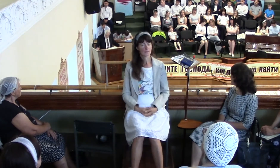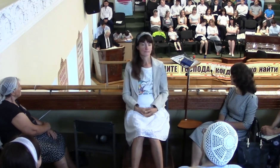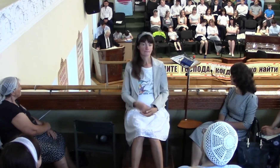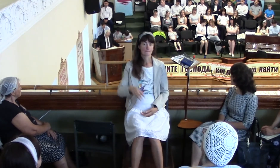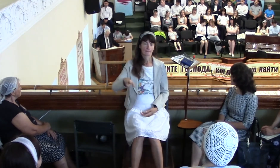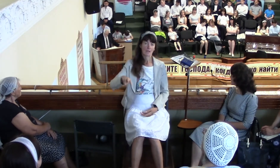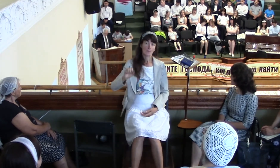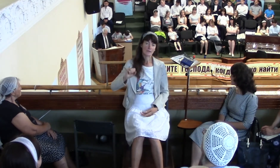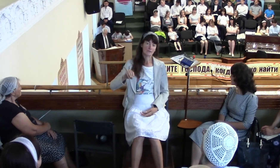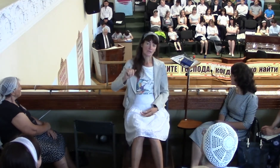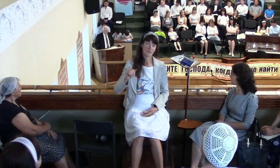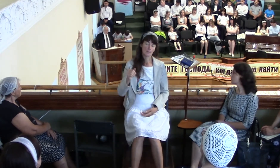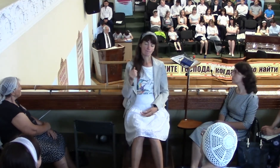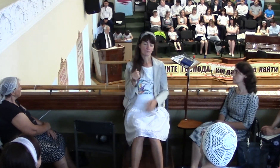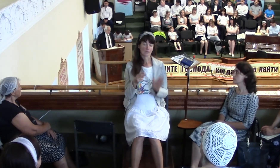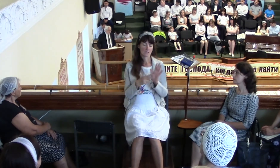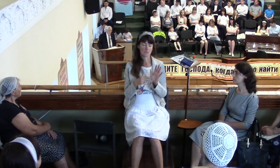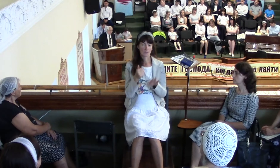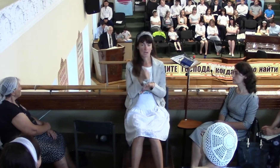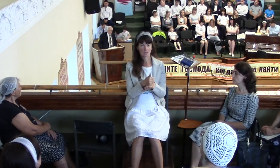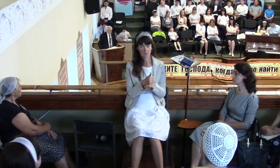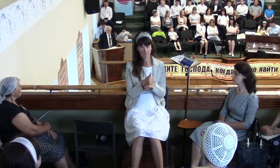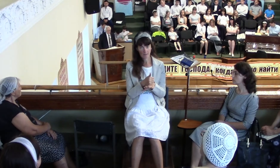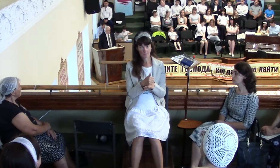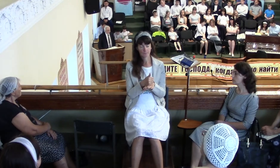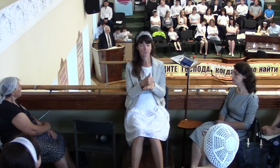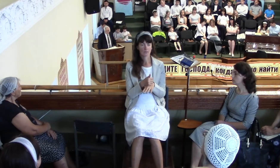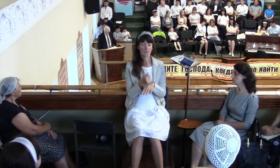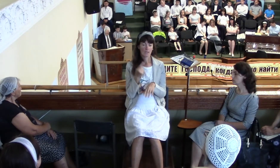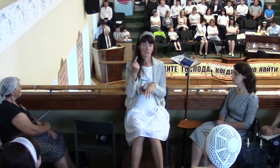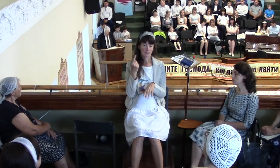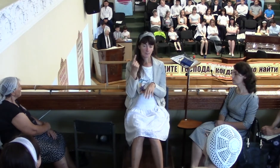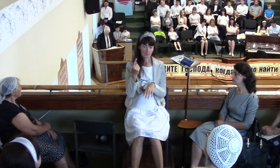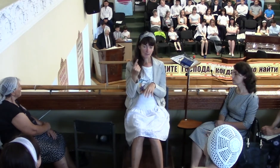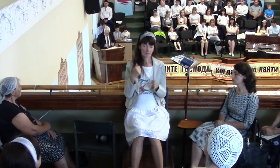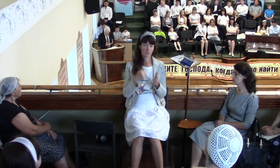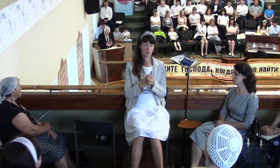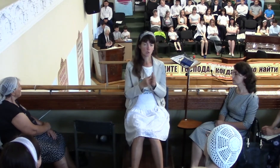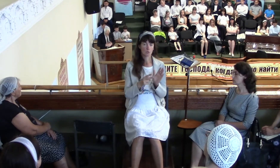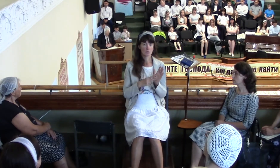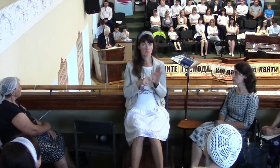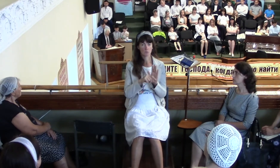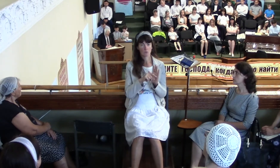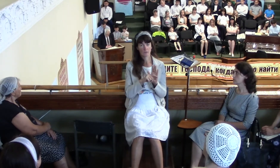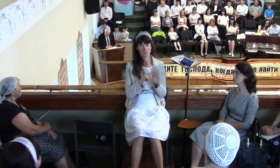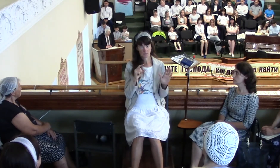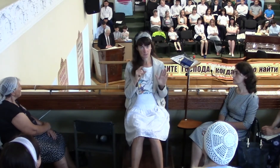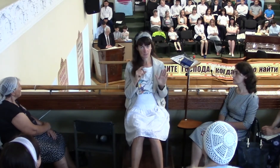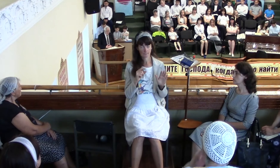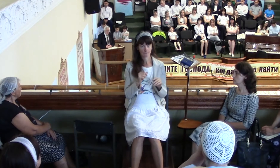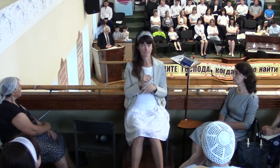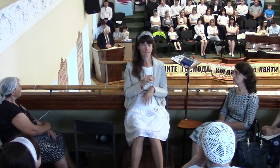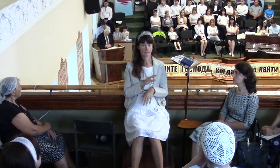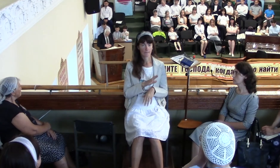Матфея, 7 глава, 1, Нагорная проповедь, 1-7 стихов. Евангелие от Матфея, 7